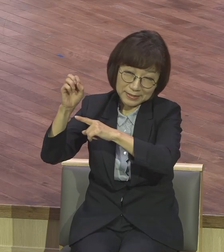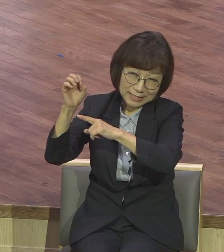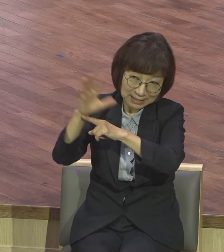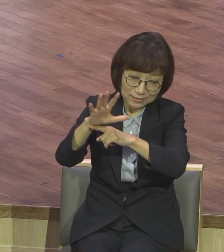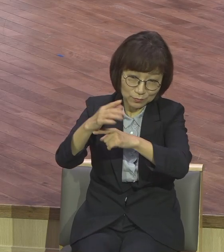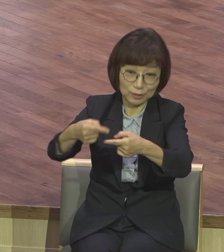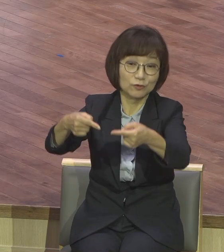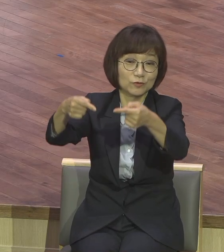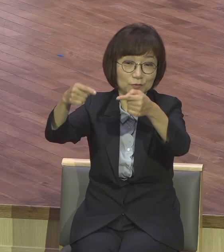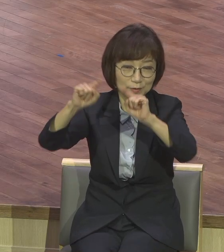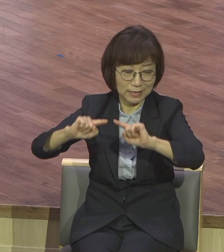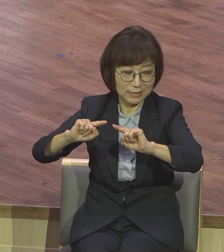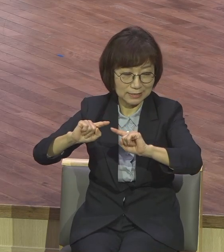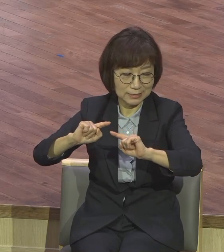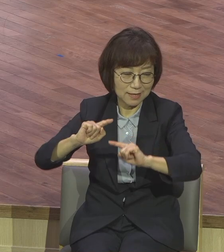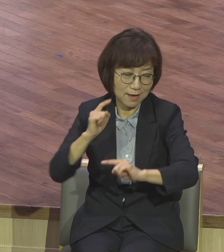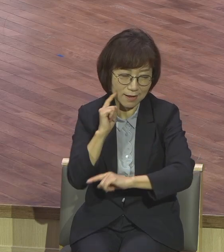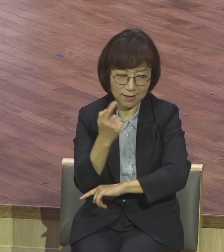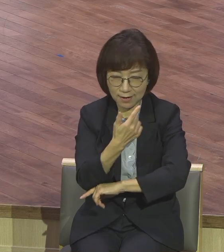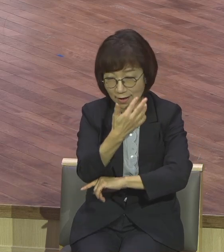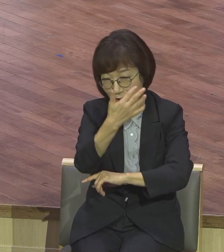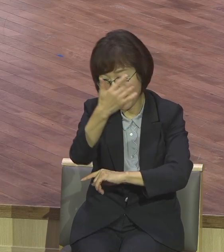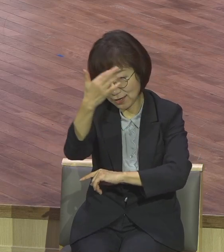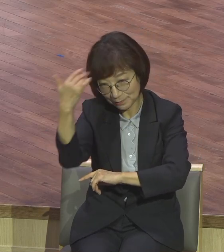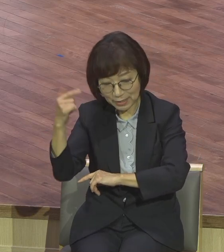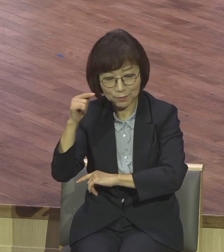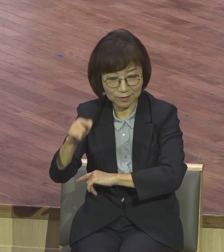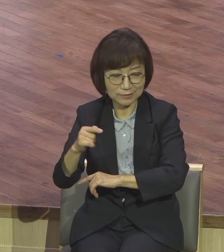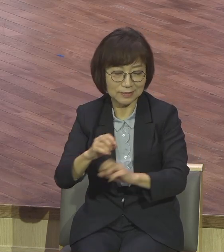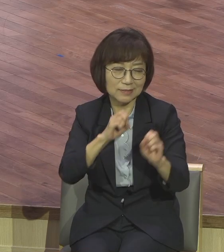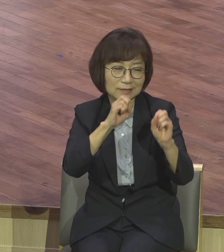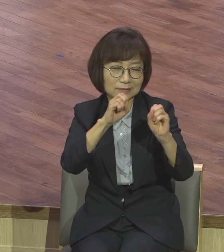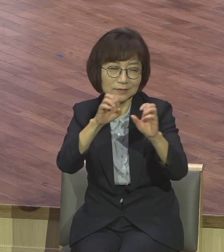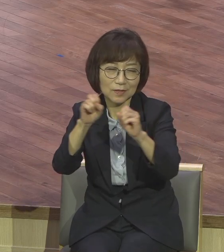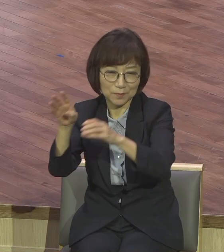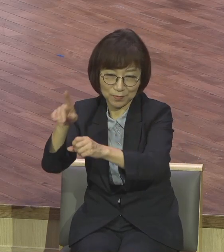이 아름다운 덕을 선전 선포하게 하려 하십니다.